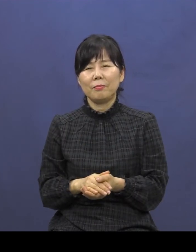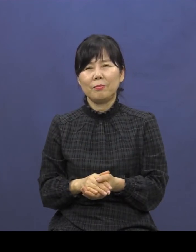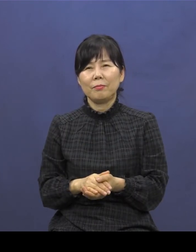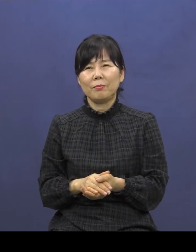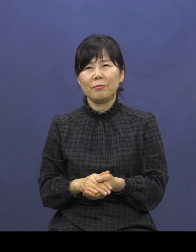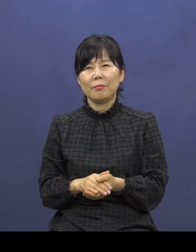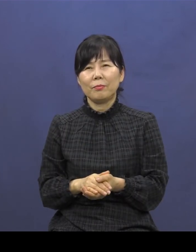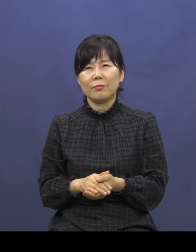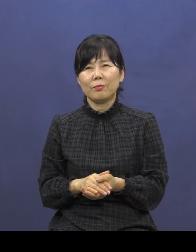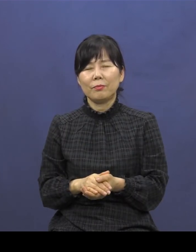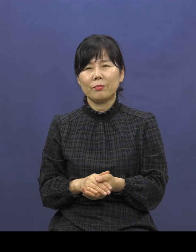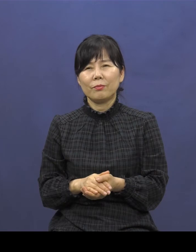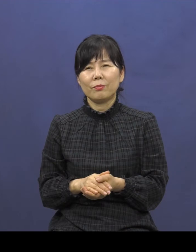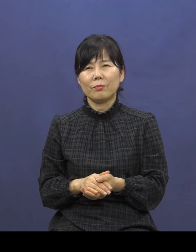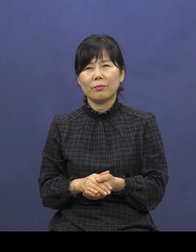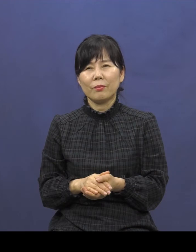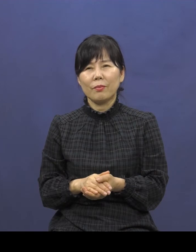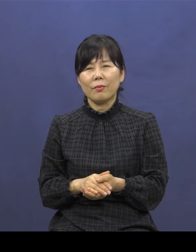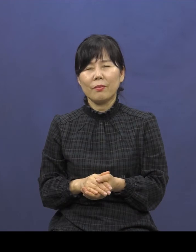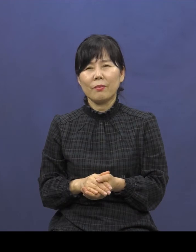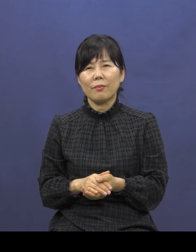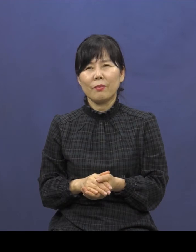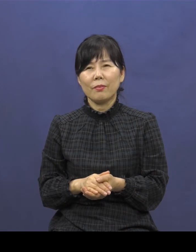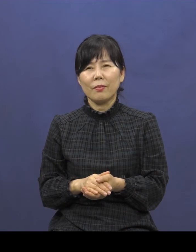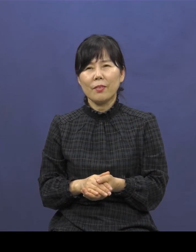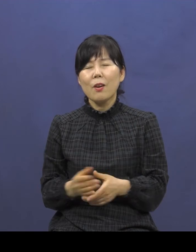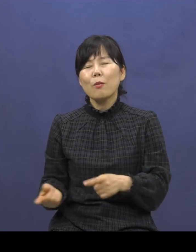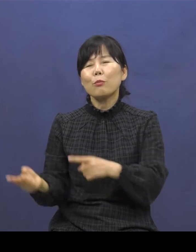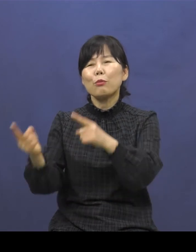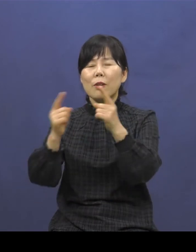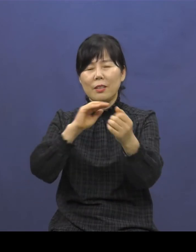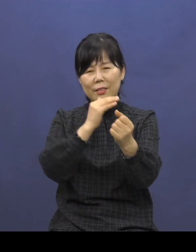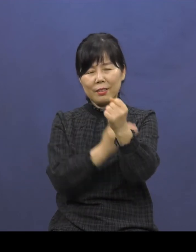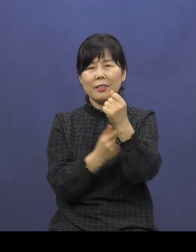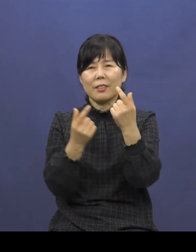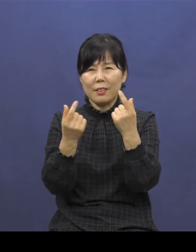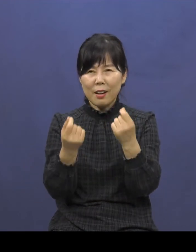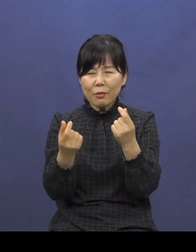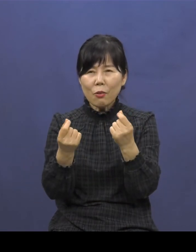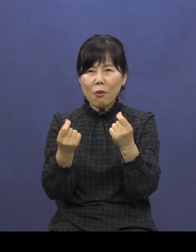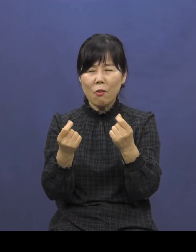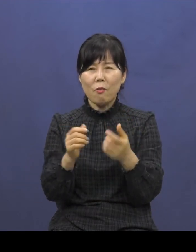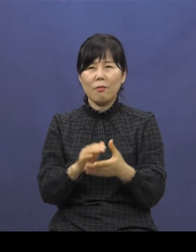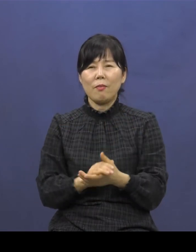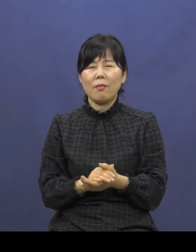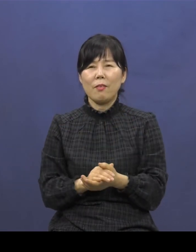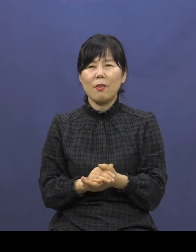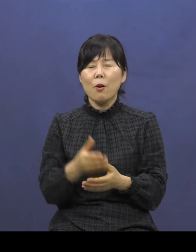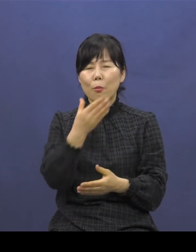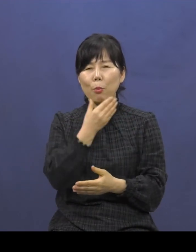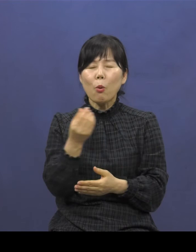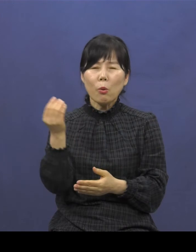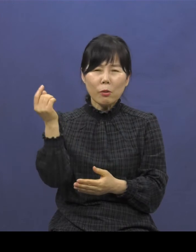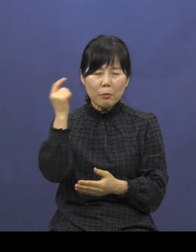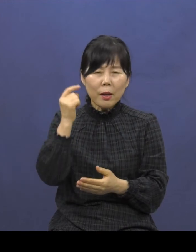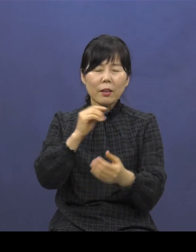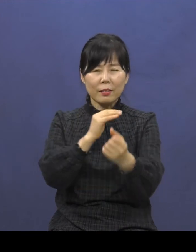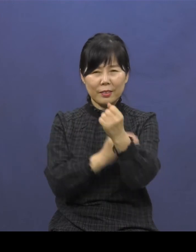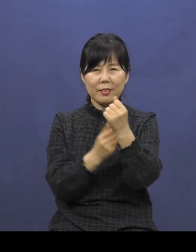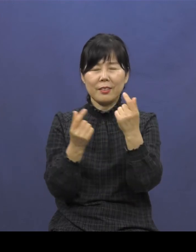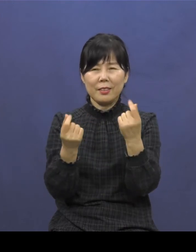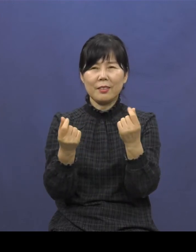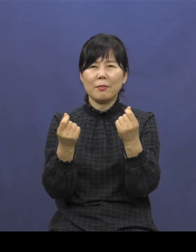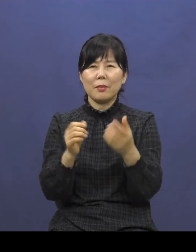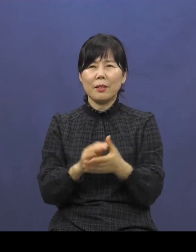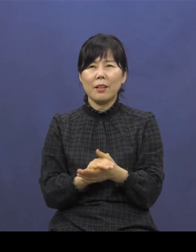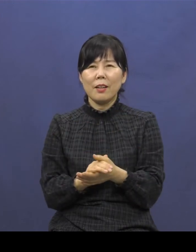다 그거 아닙니까? 이게 복음이죠. 이게 신앙이죠. 이게 부활의 능력입니다. 부활신앙은 바로 그것이